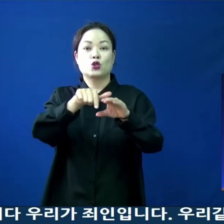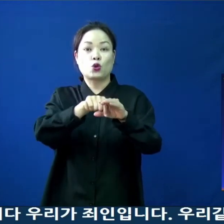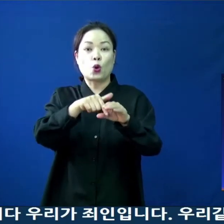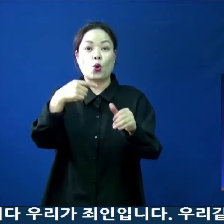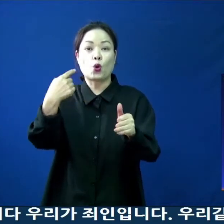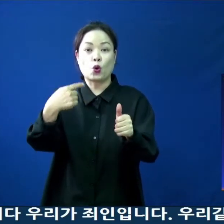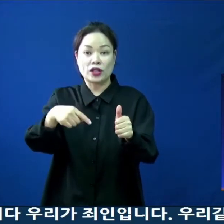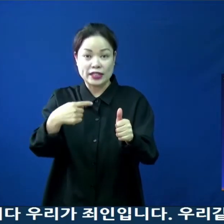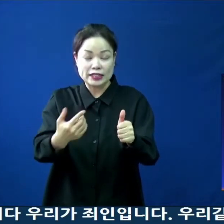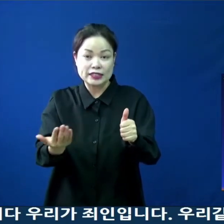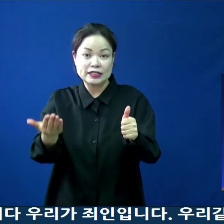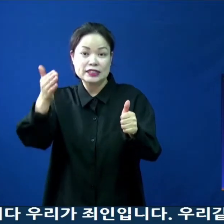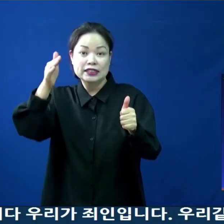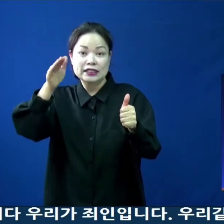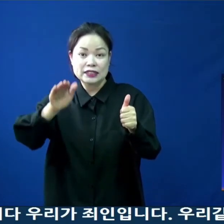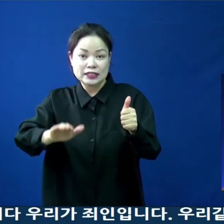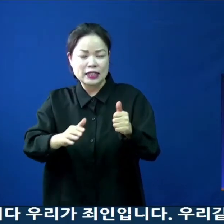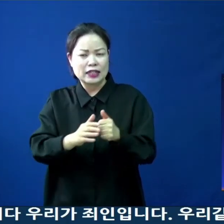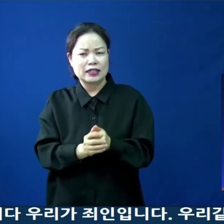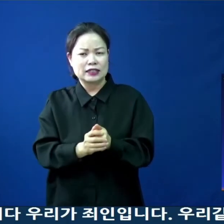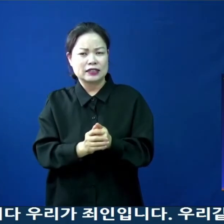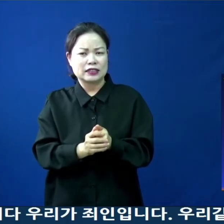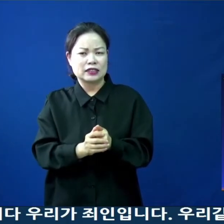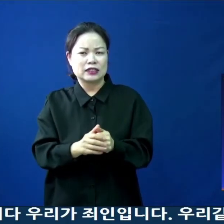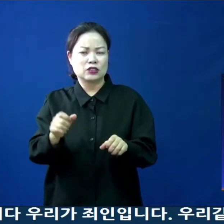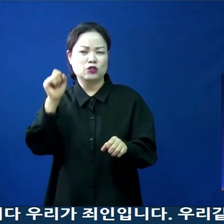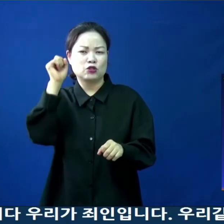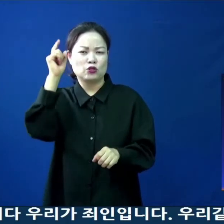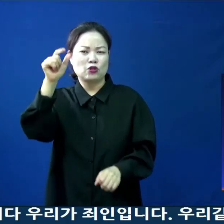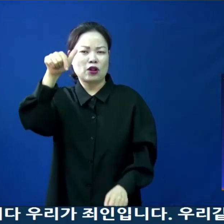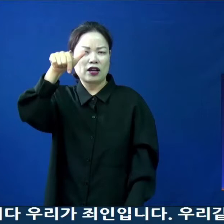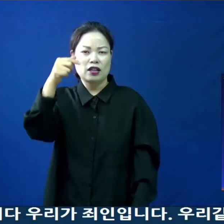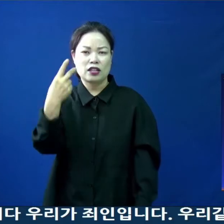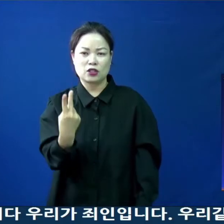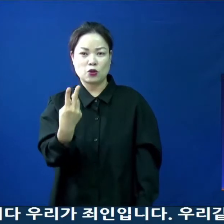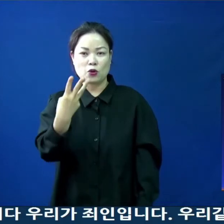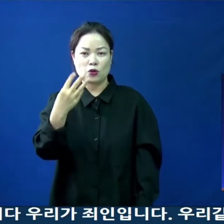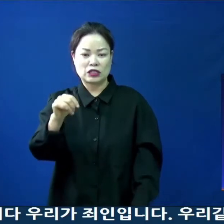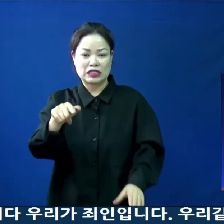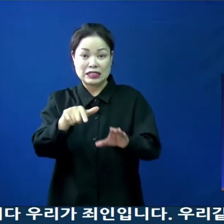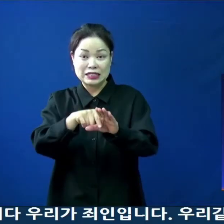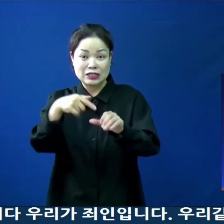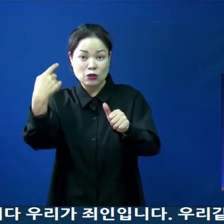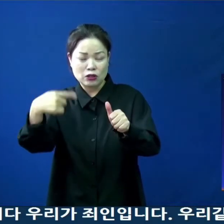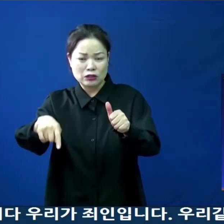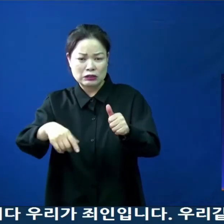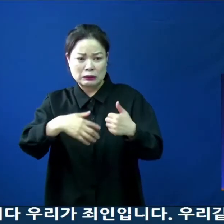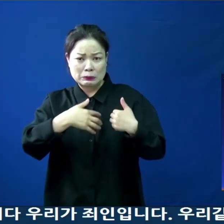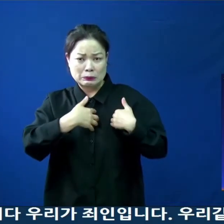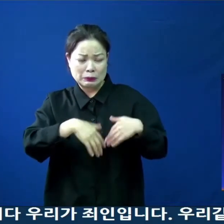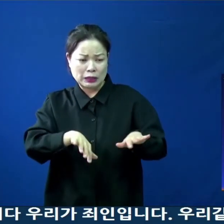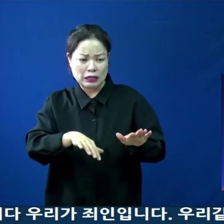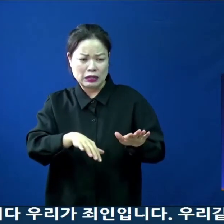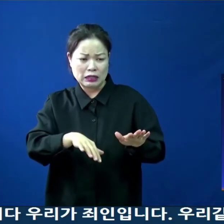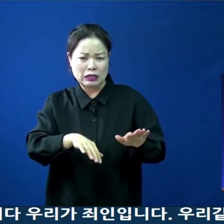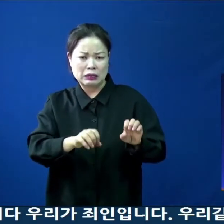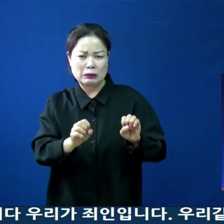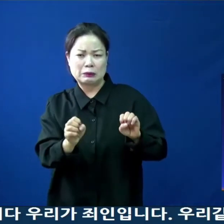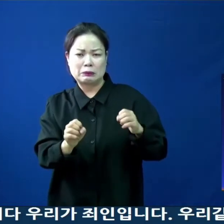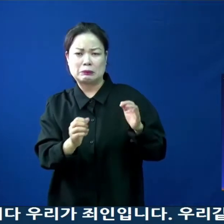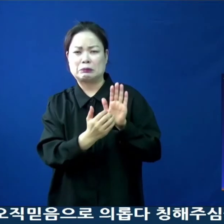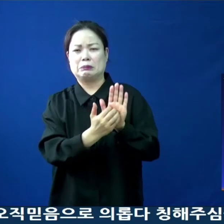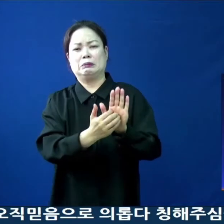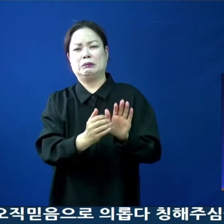그러나 안타깝게도 이 위대한 교리를 약화시키거나 혹은 부인하는 분들이